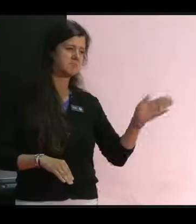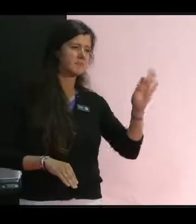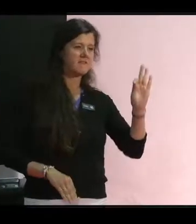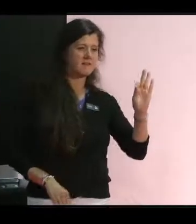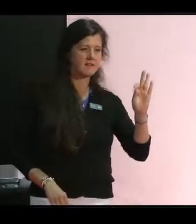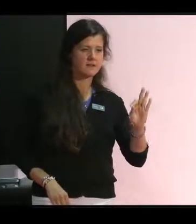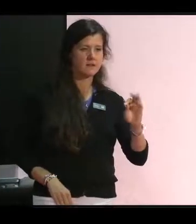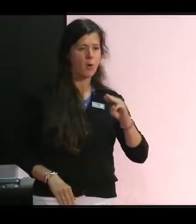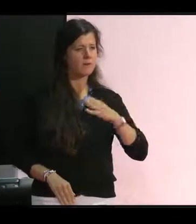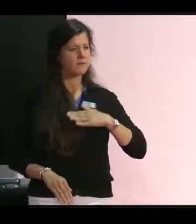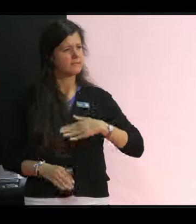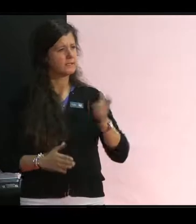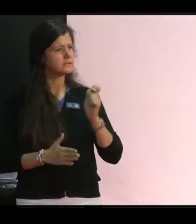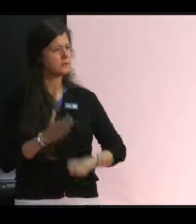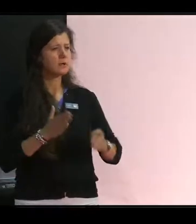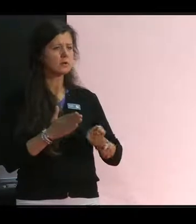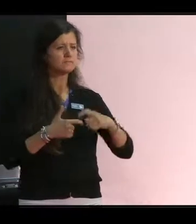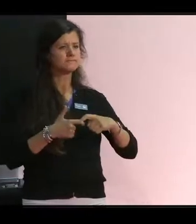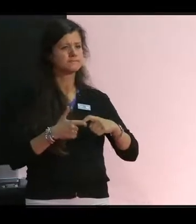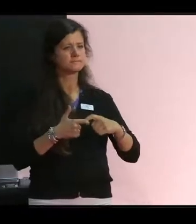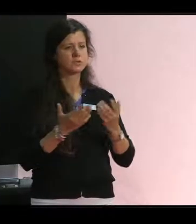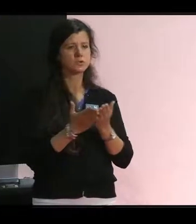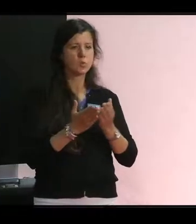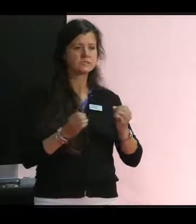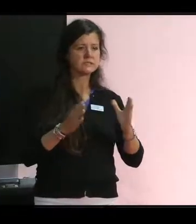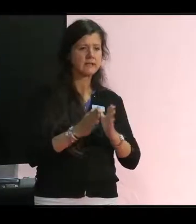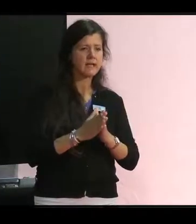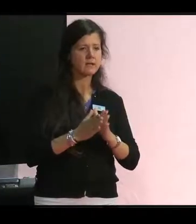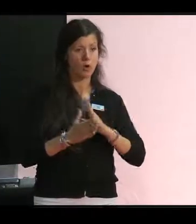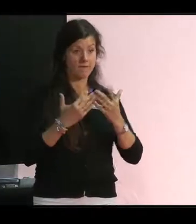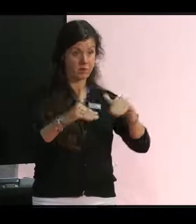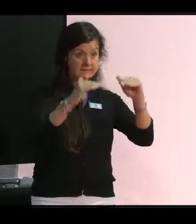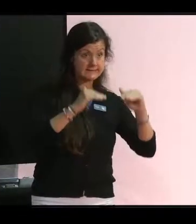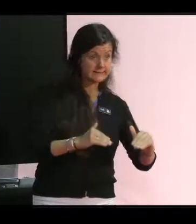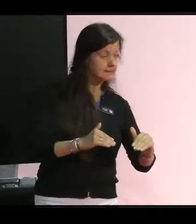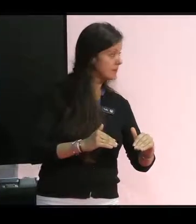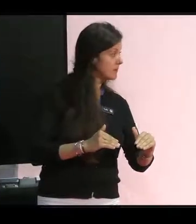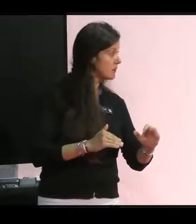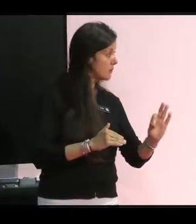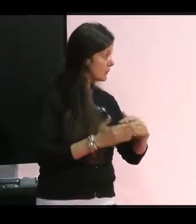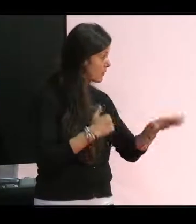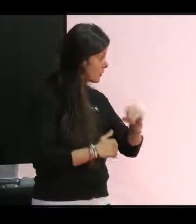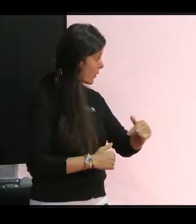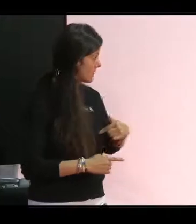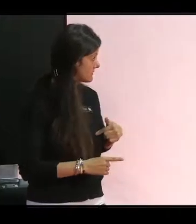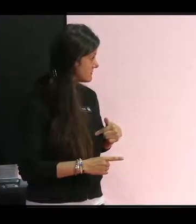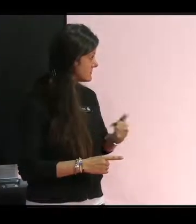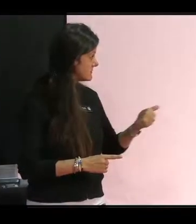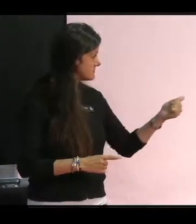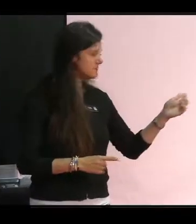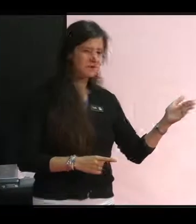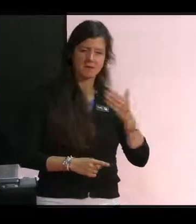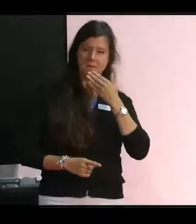om man vill starta en skolstrejk och har en funktionsnedsättning kring det, hur gör jag då?